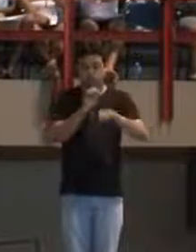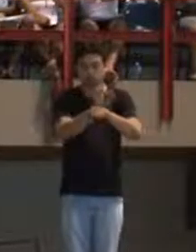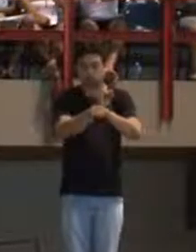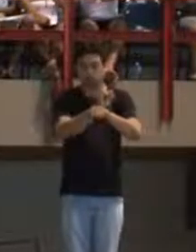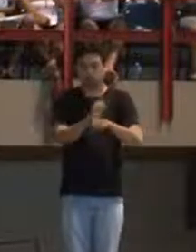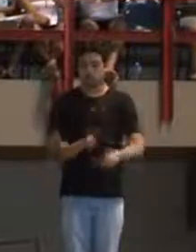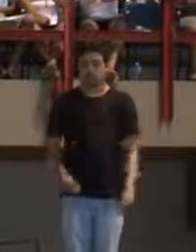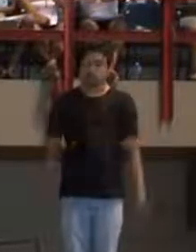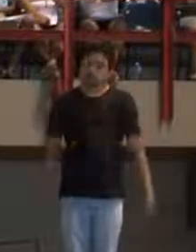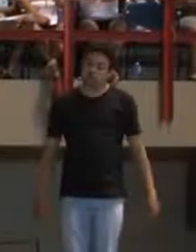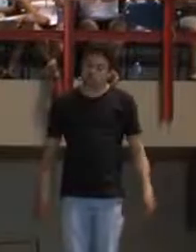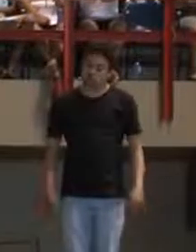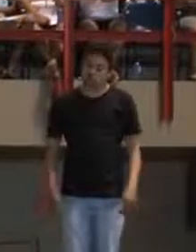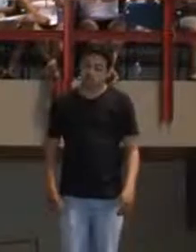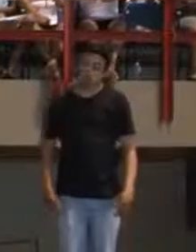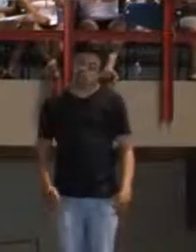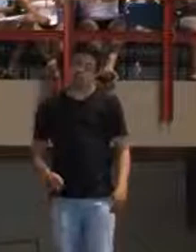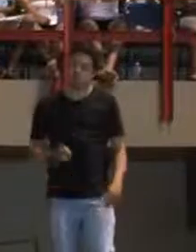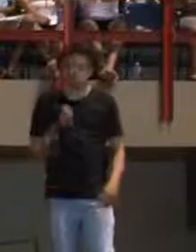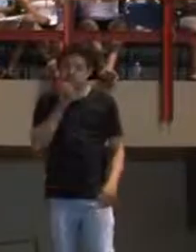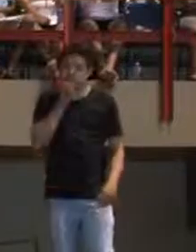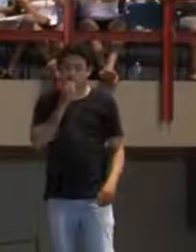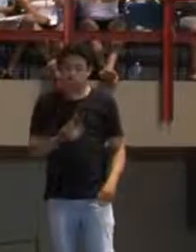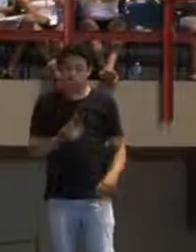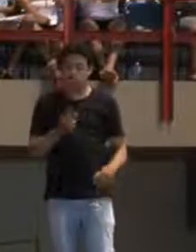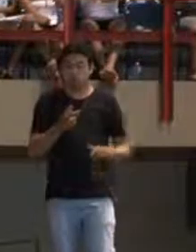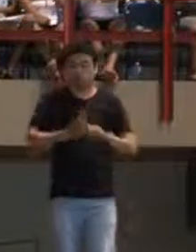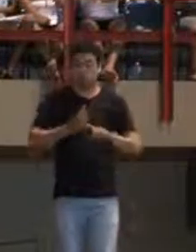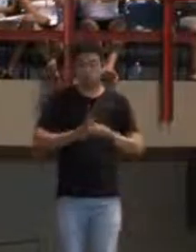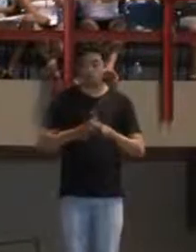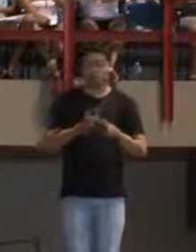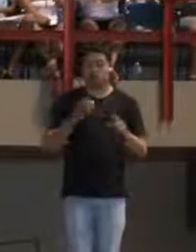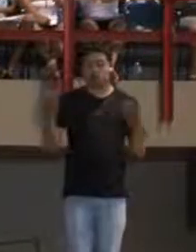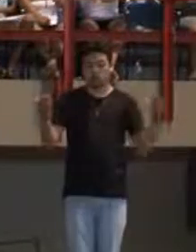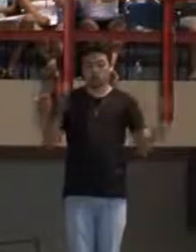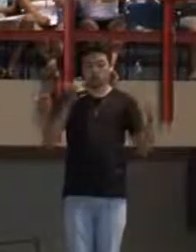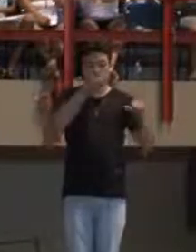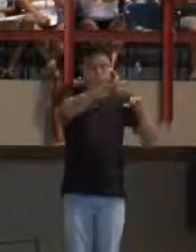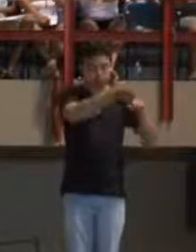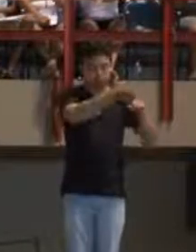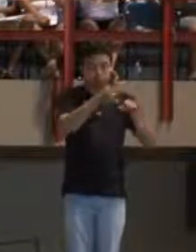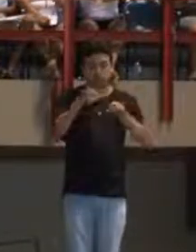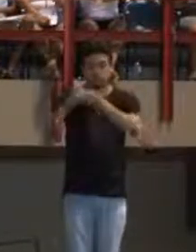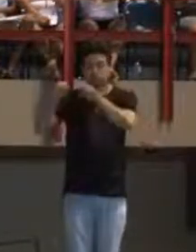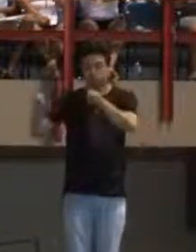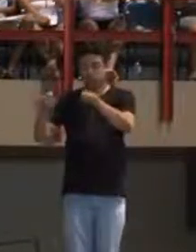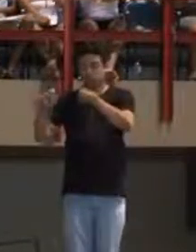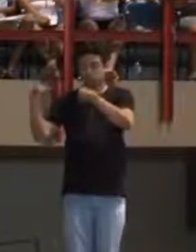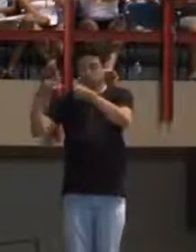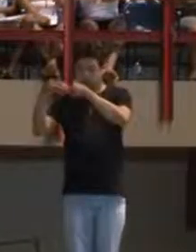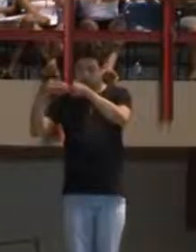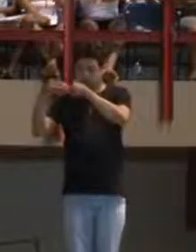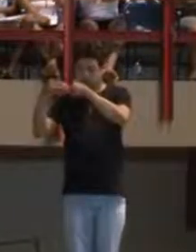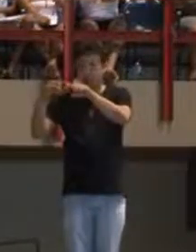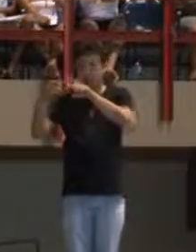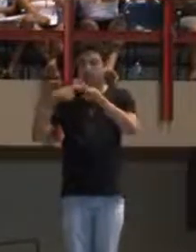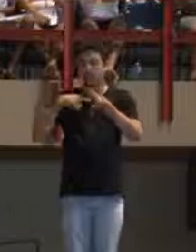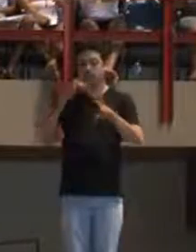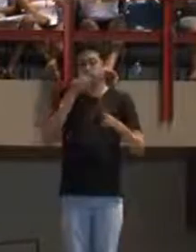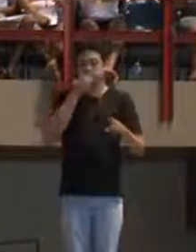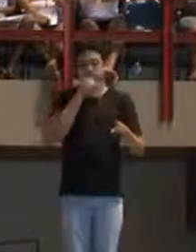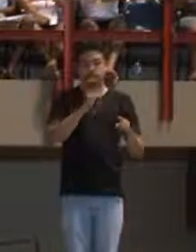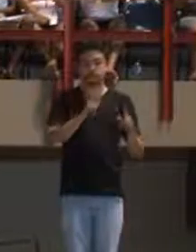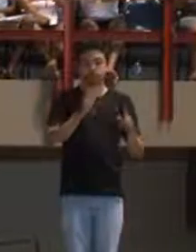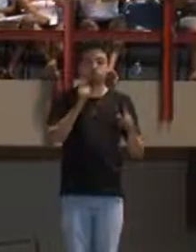50% de etano. Vantagens do gás natural em relação à gasolina. Ele é menos poluente do que a gasolina, porque o